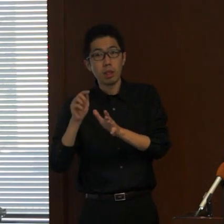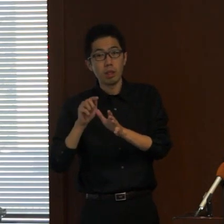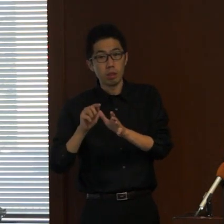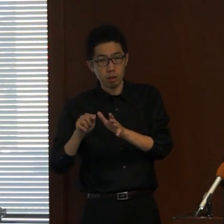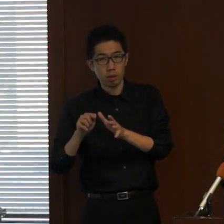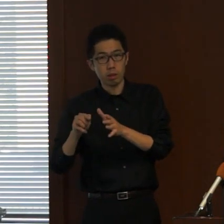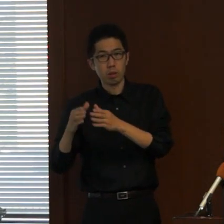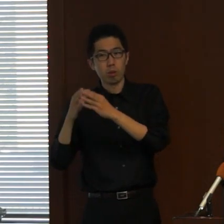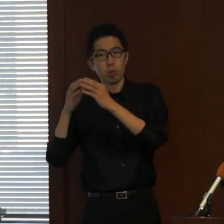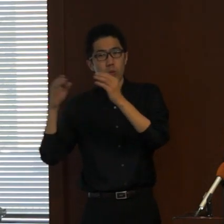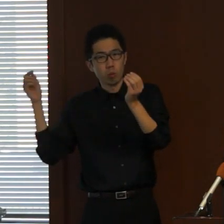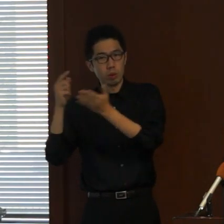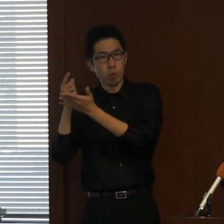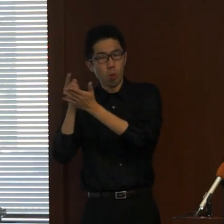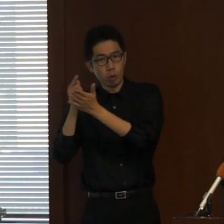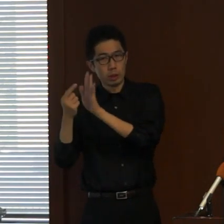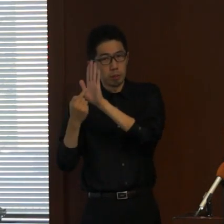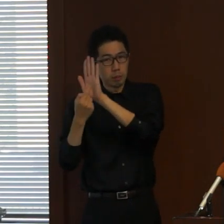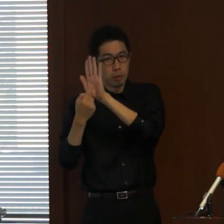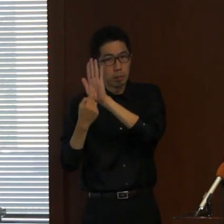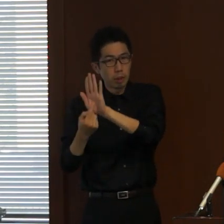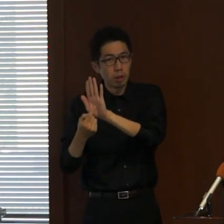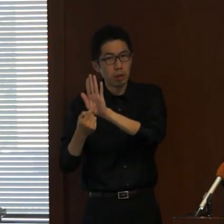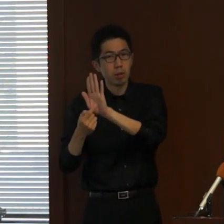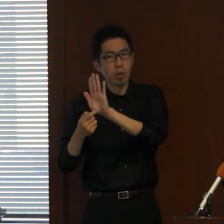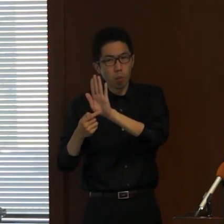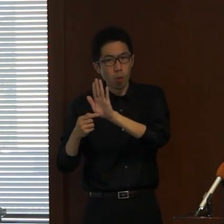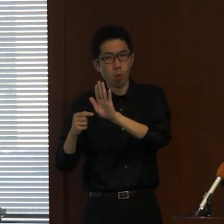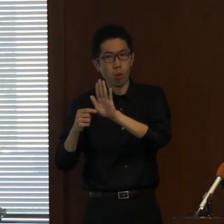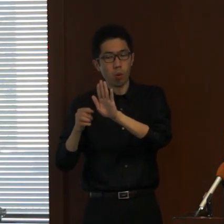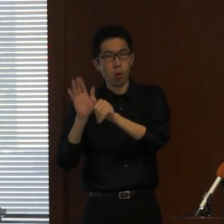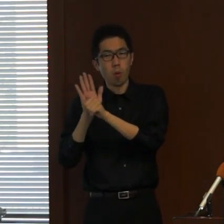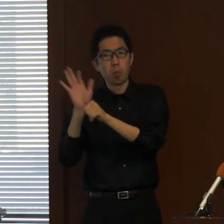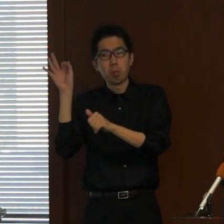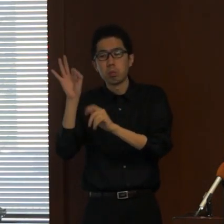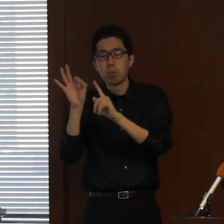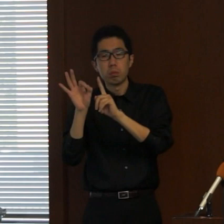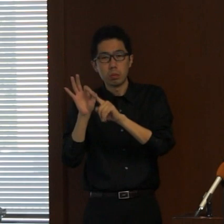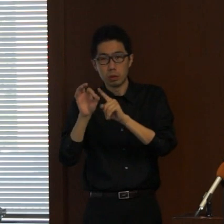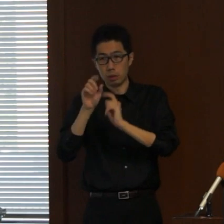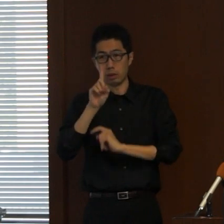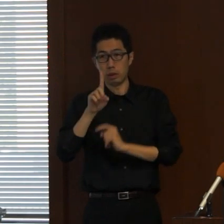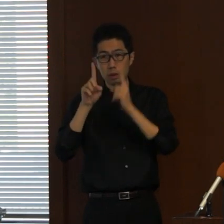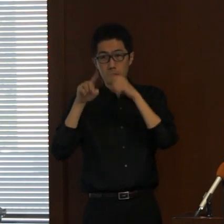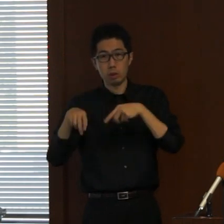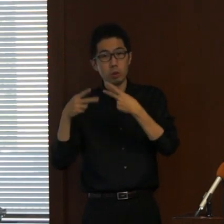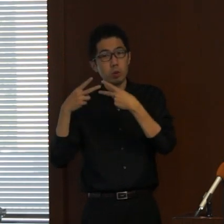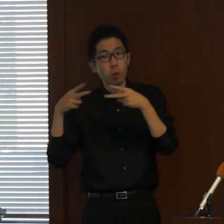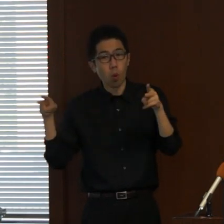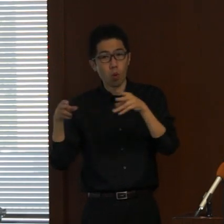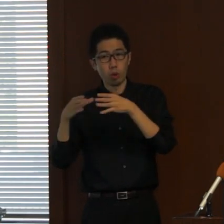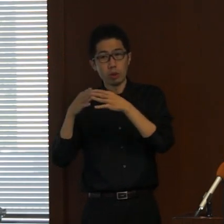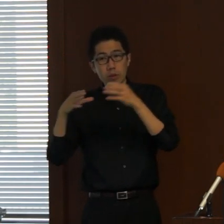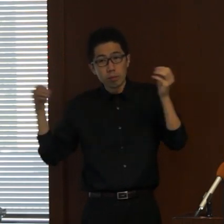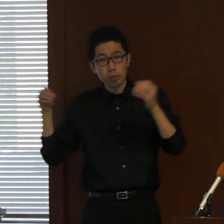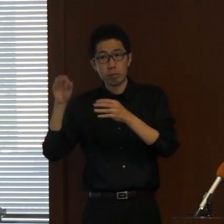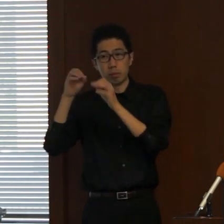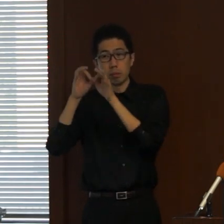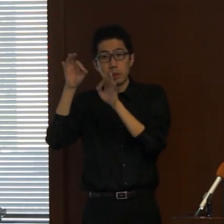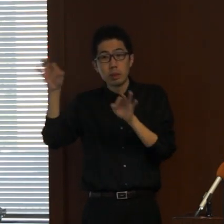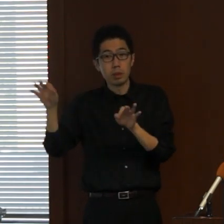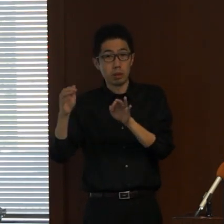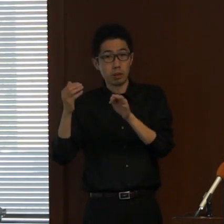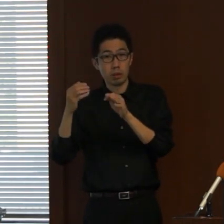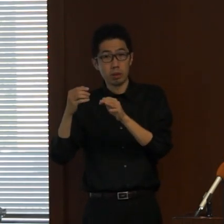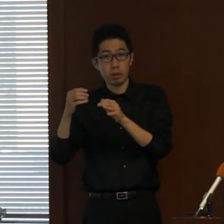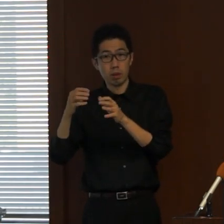ですから、他さまざまな給付金などで、大きく10